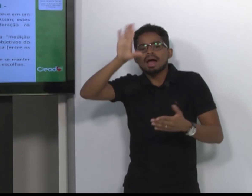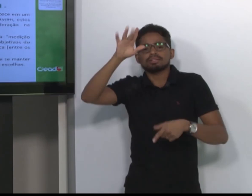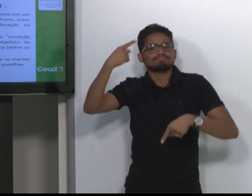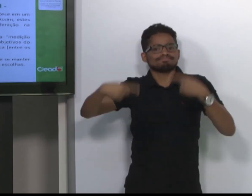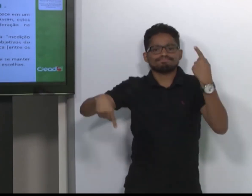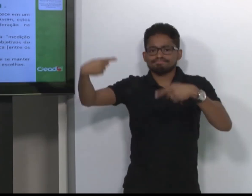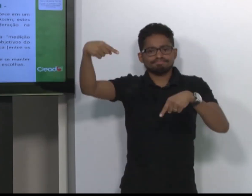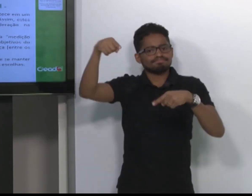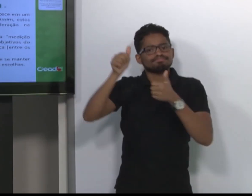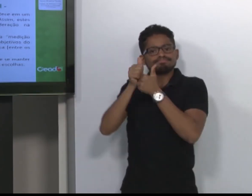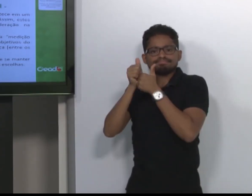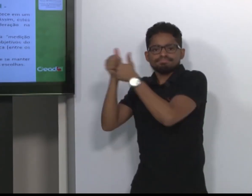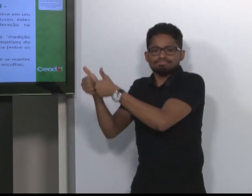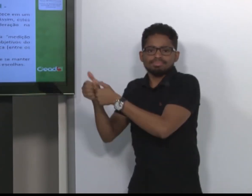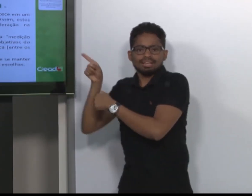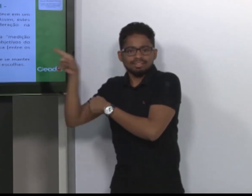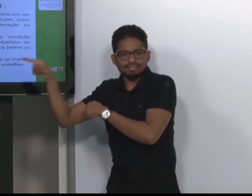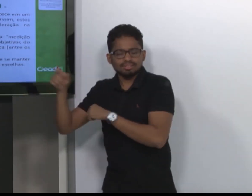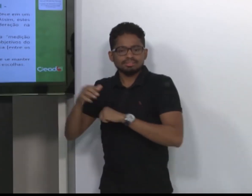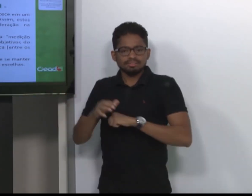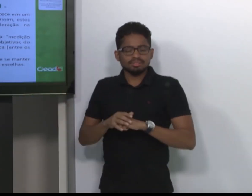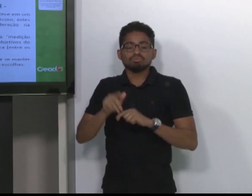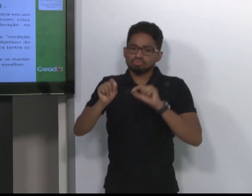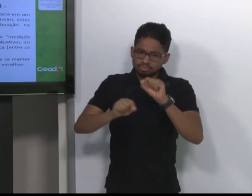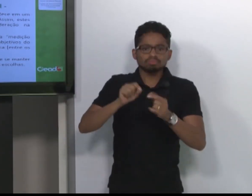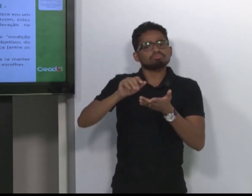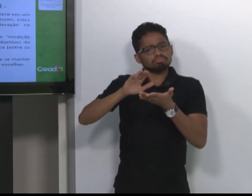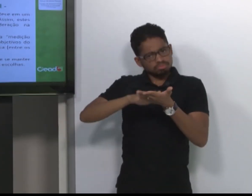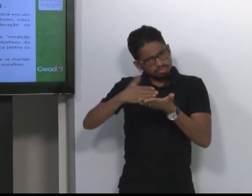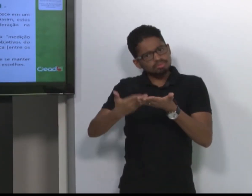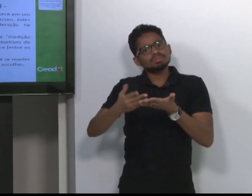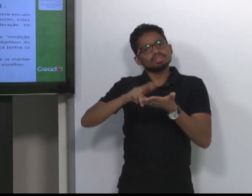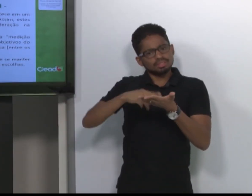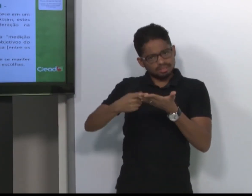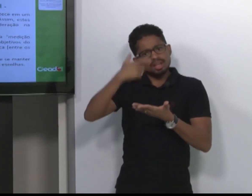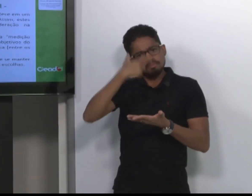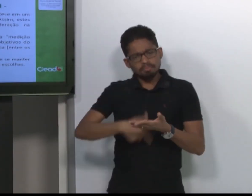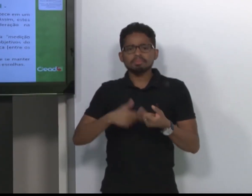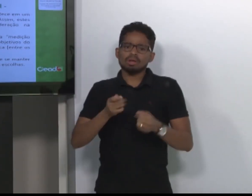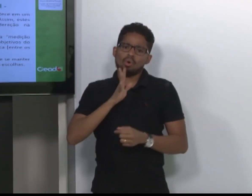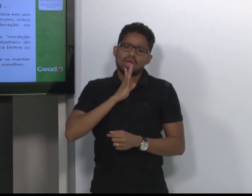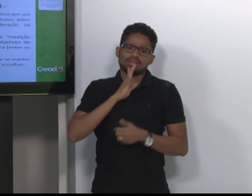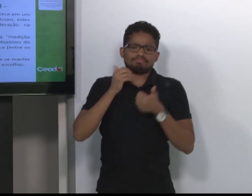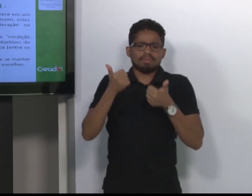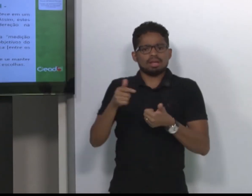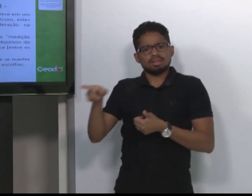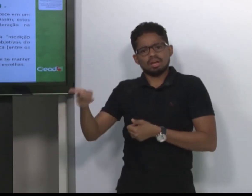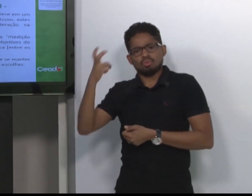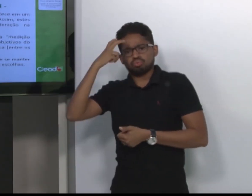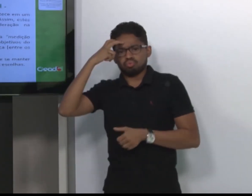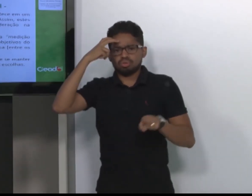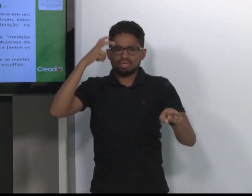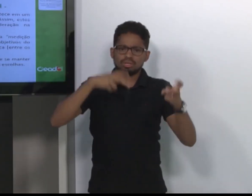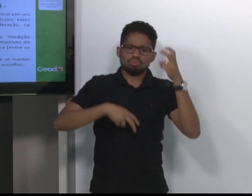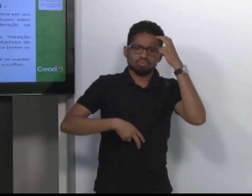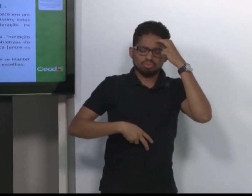Então, há um debate maior nesse modelo, porque leva em conta a atuação do